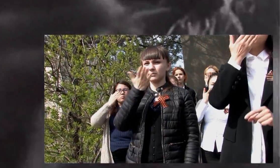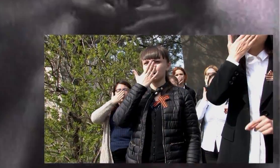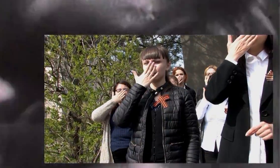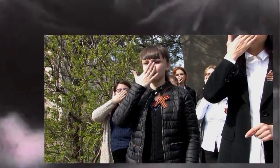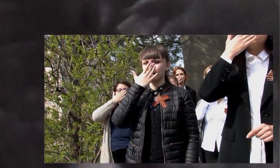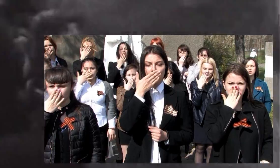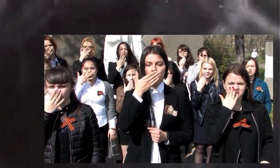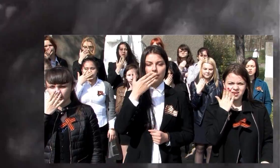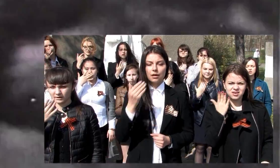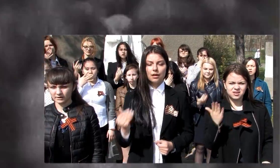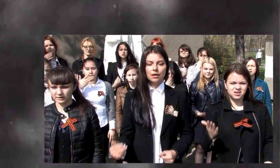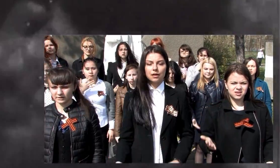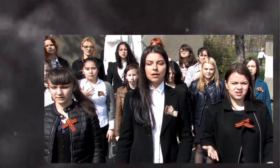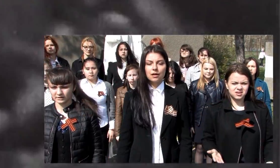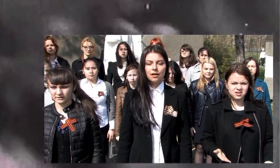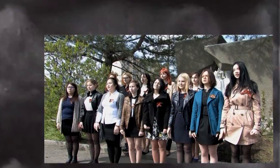Порохом